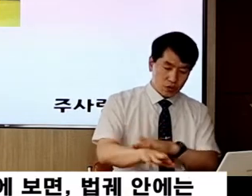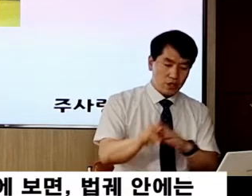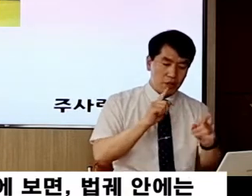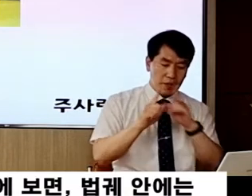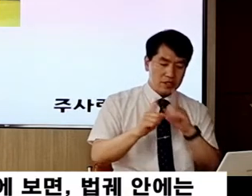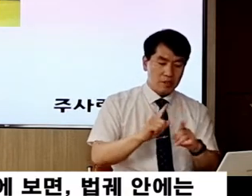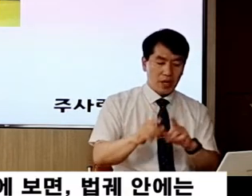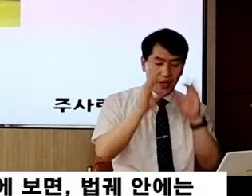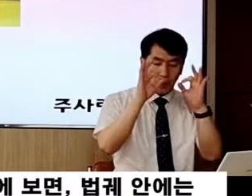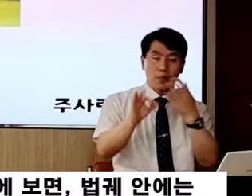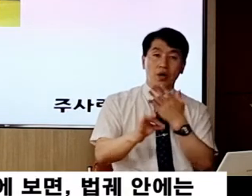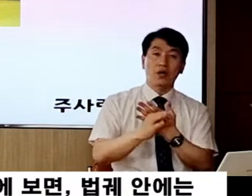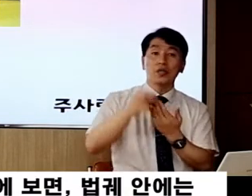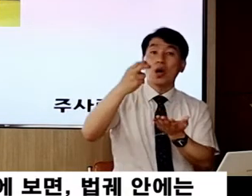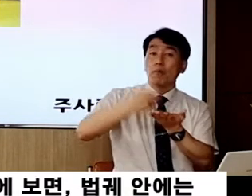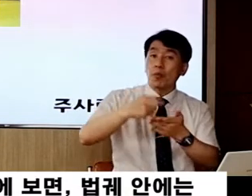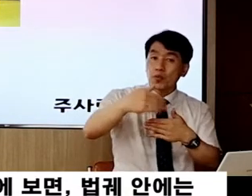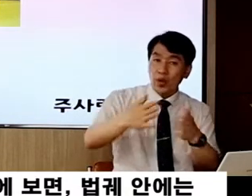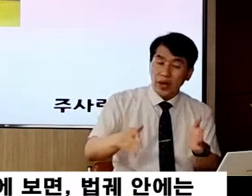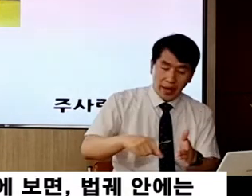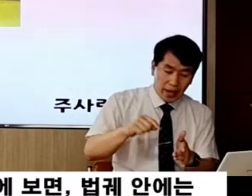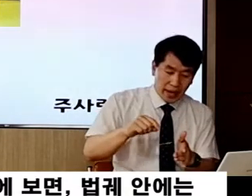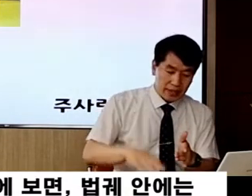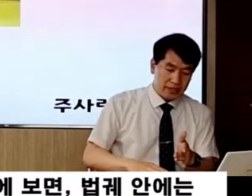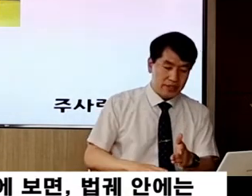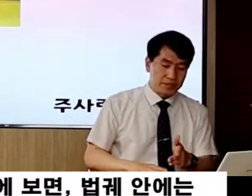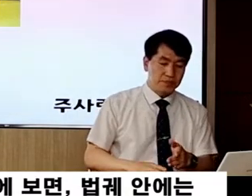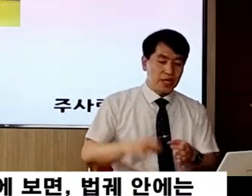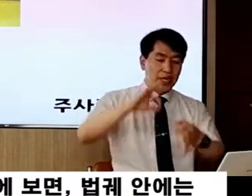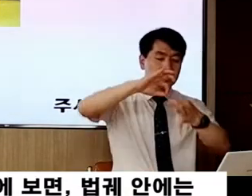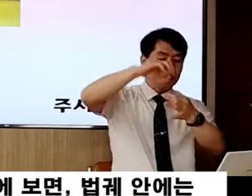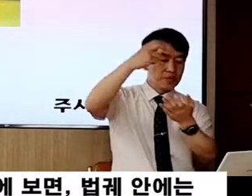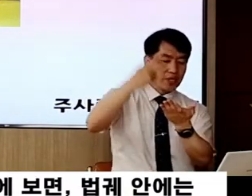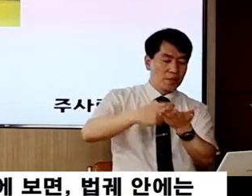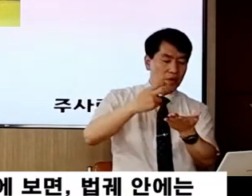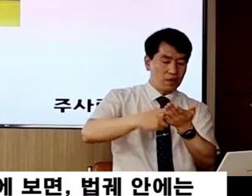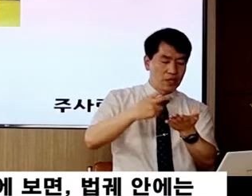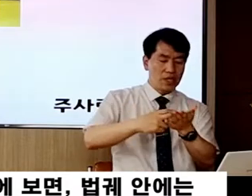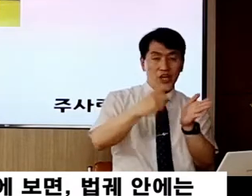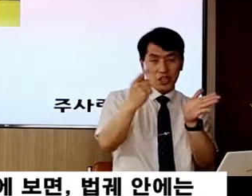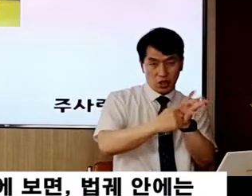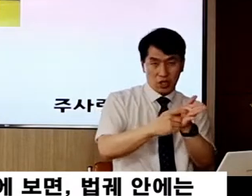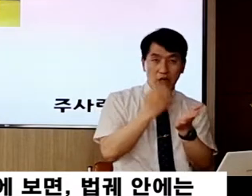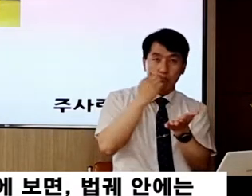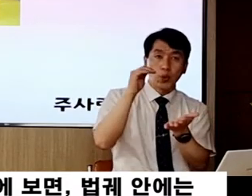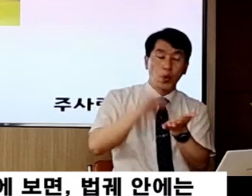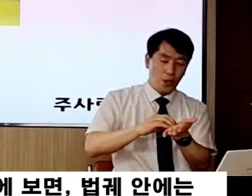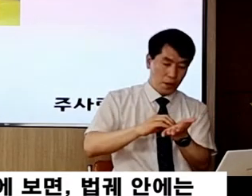출애굽기 말씀에 보면 법궤 안에는 10계명이 적힌